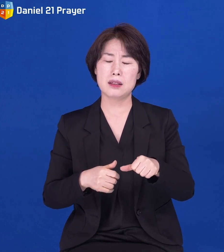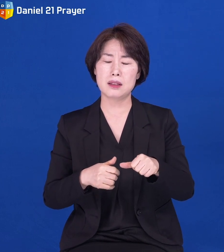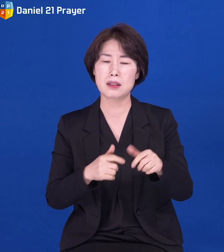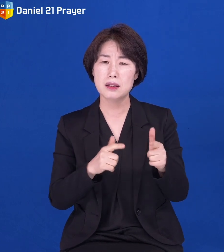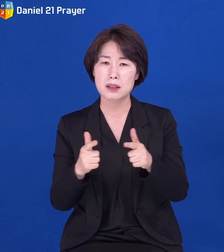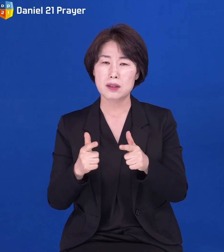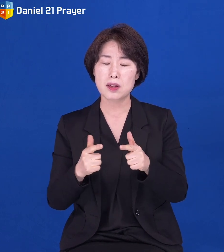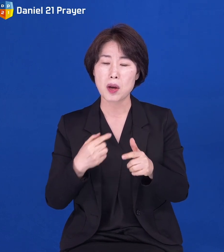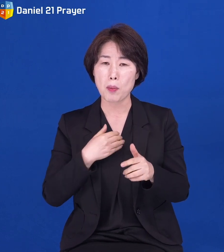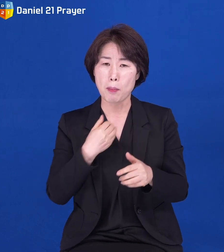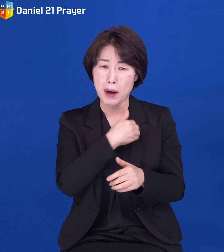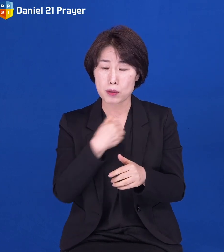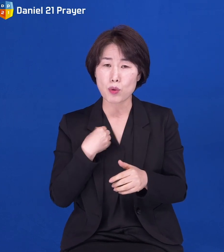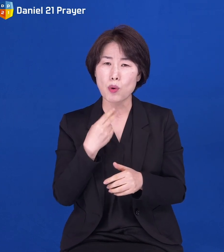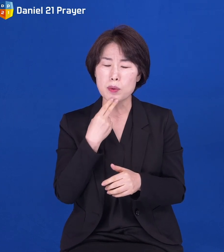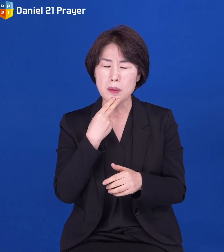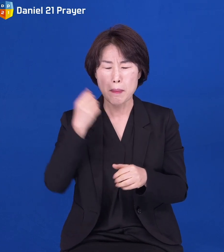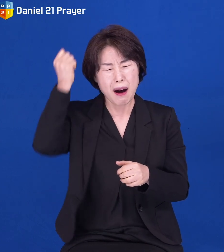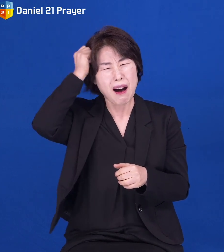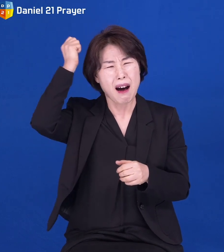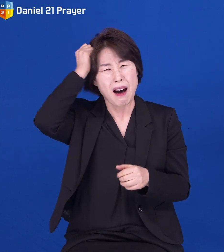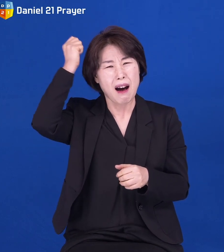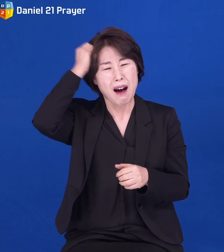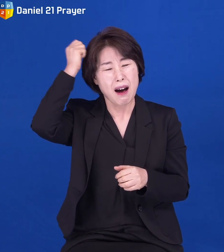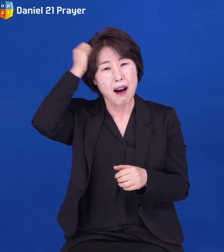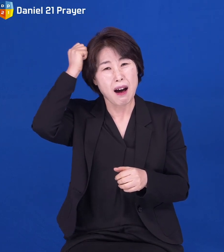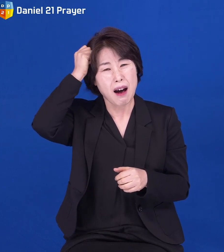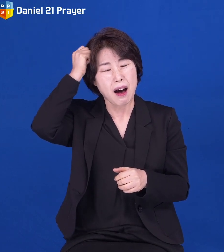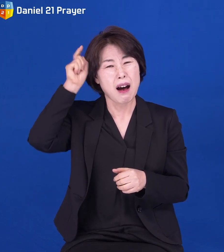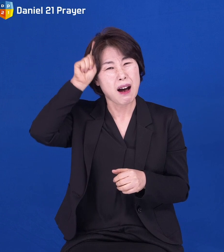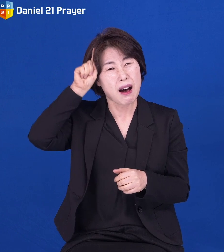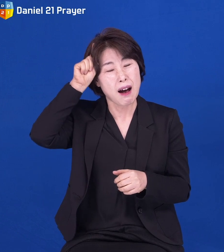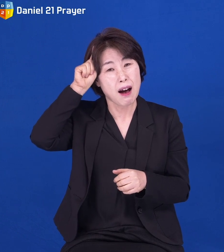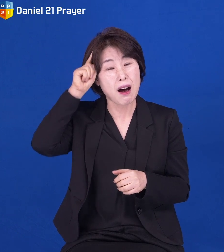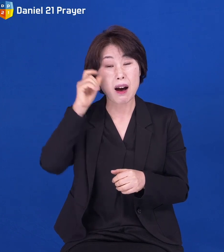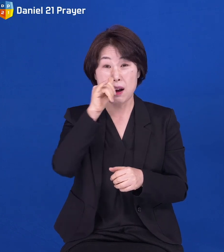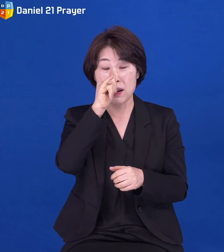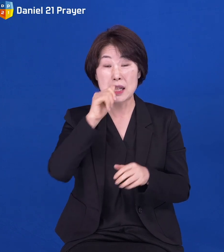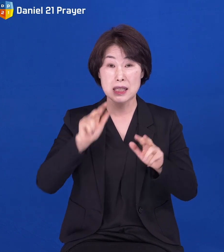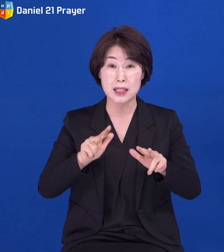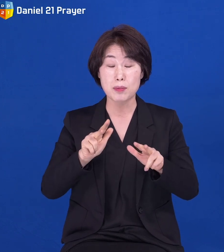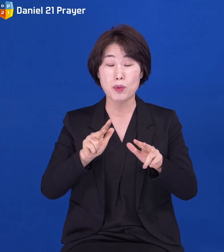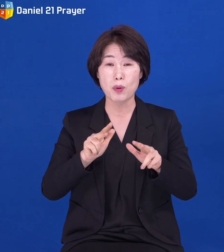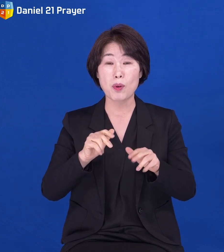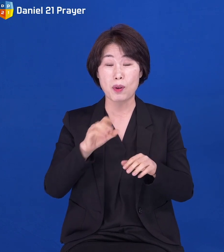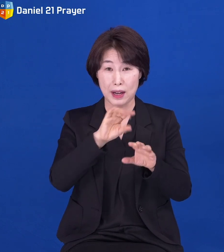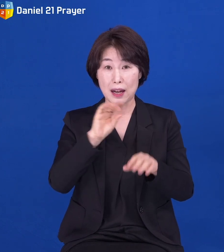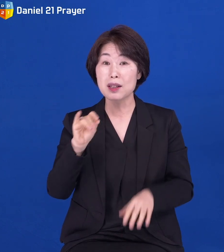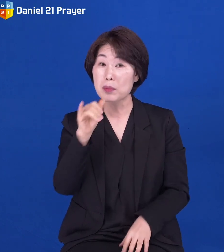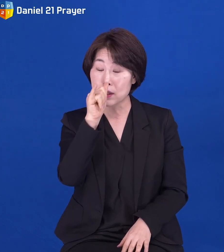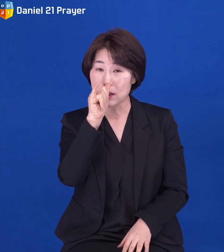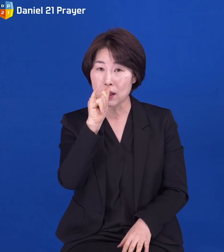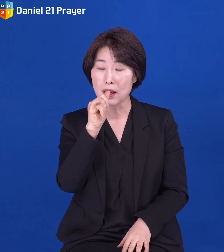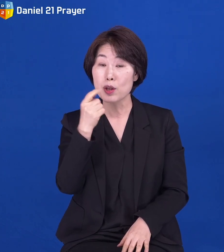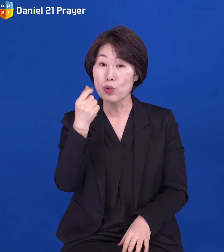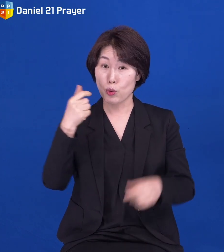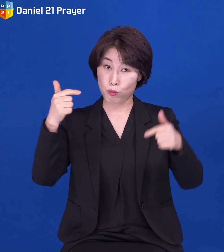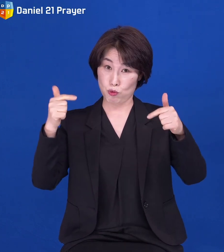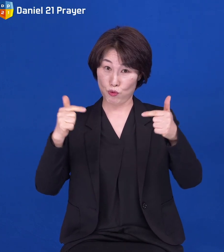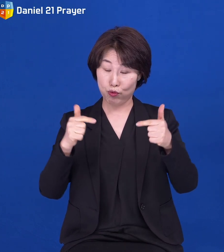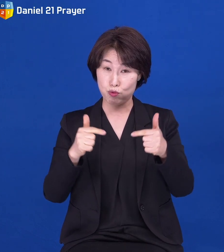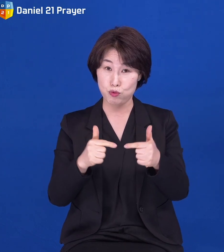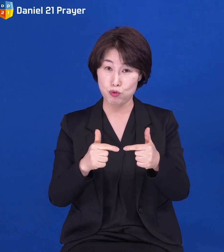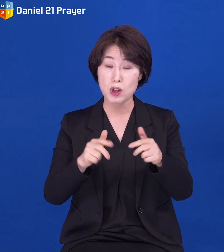때, 그럴 때 저희 아들도 머리를 굉장히 많이 때렸었어요. 근데 지금도 때리긴 하는데 그 빈도수가 조금 작아졌다가 요즘에 제가 또